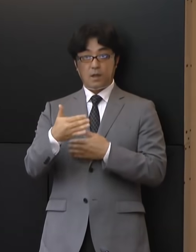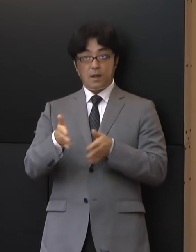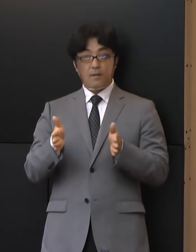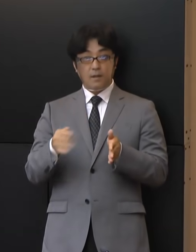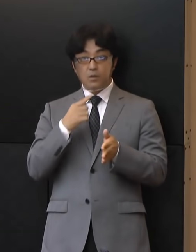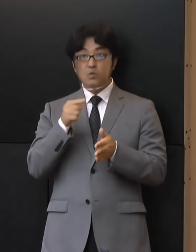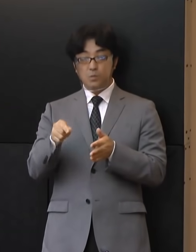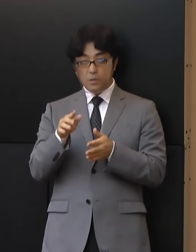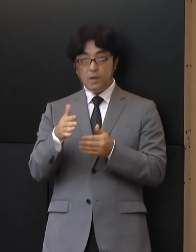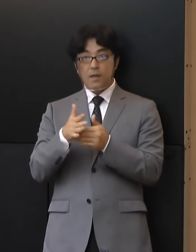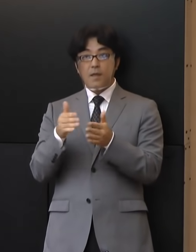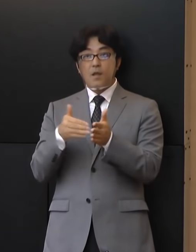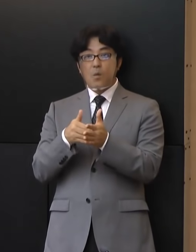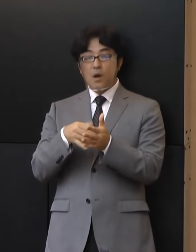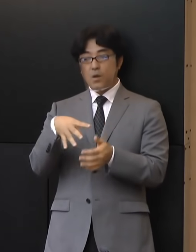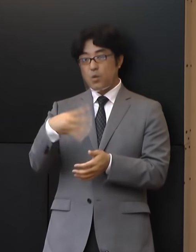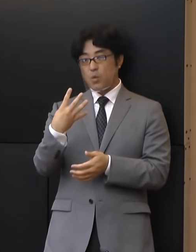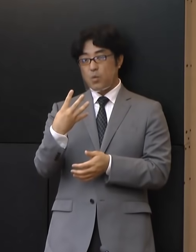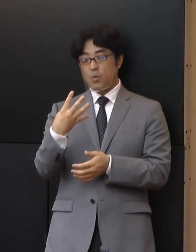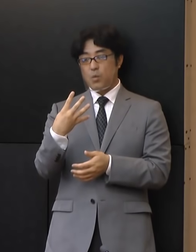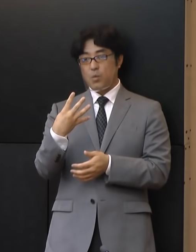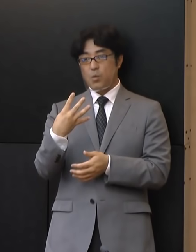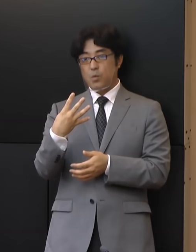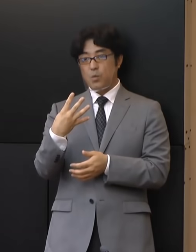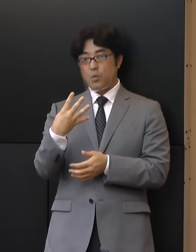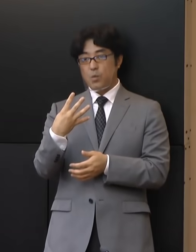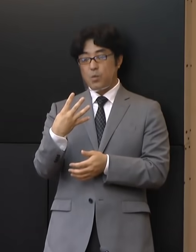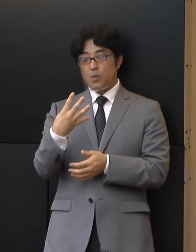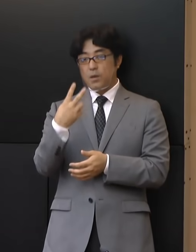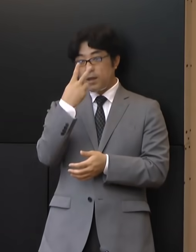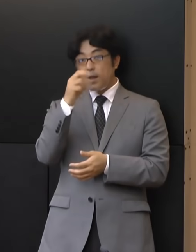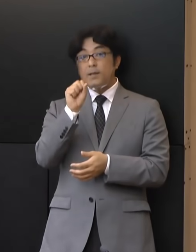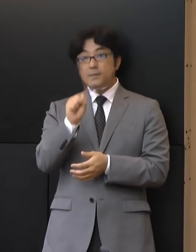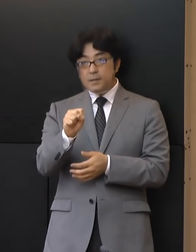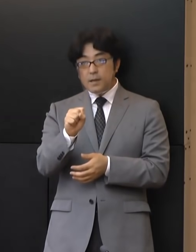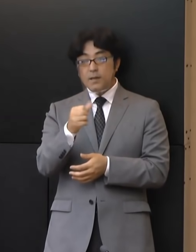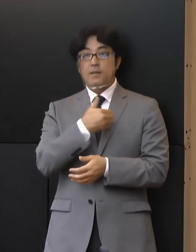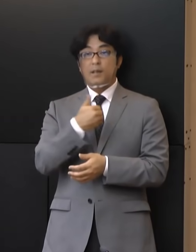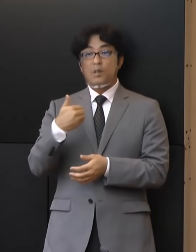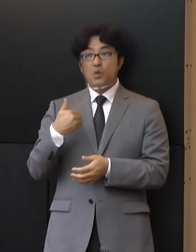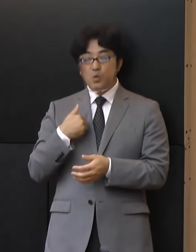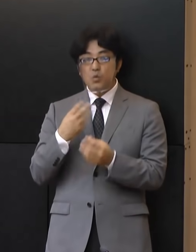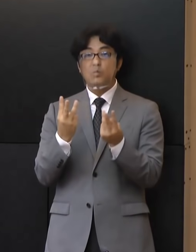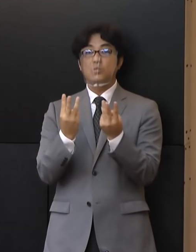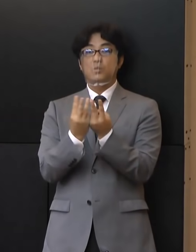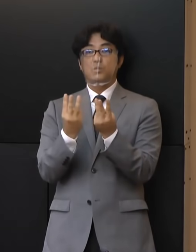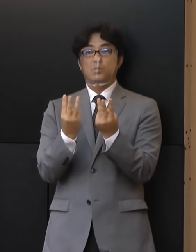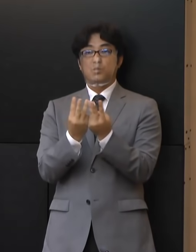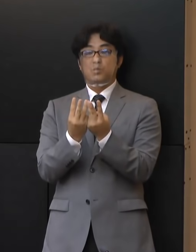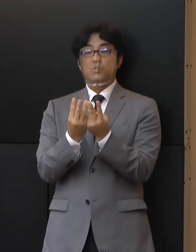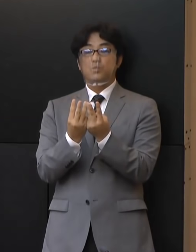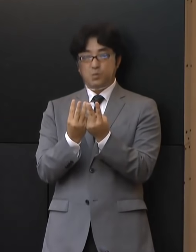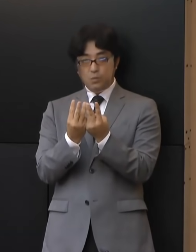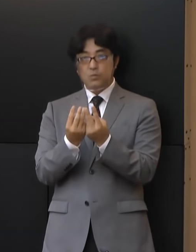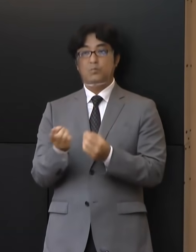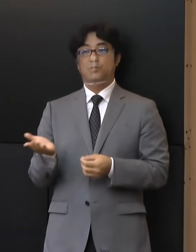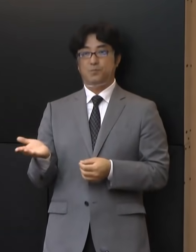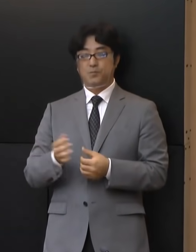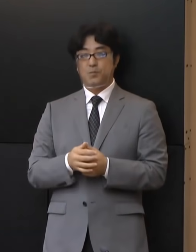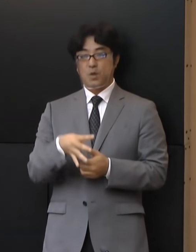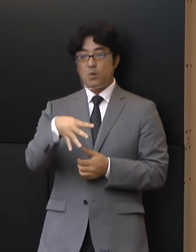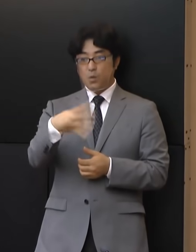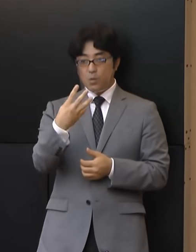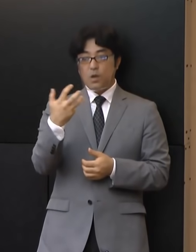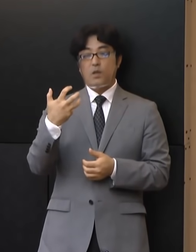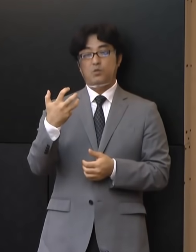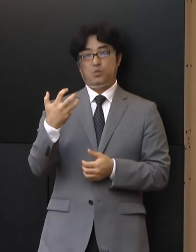480件、すみません、これは最大、検査可能件数の間違いです、ごめん、すみません、失礼いたしました。それが